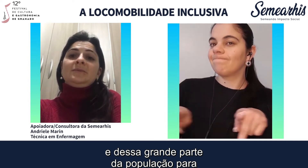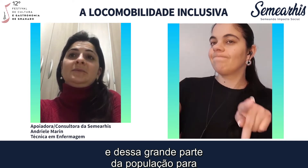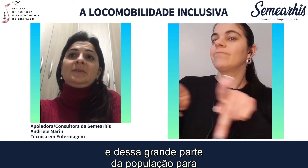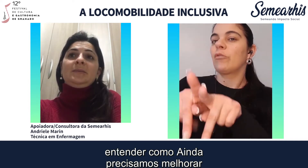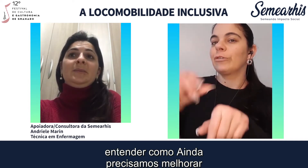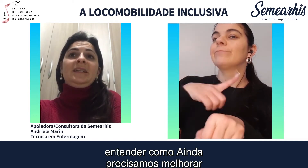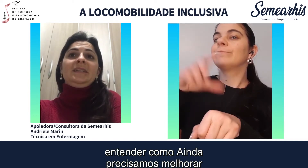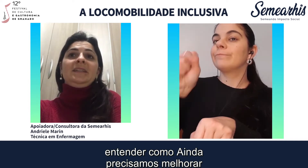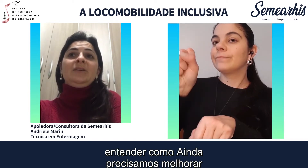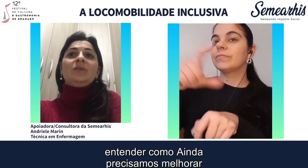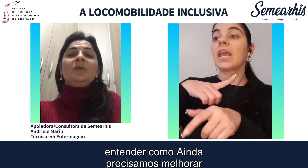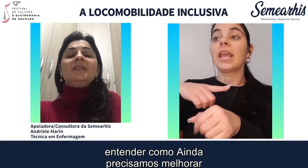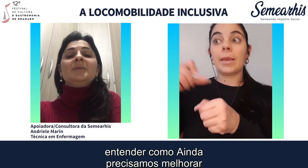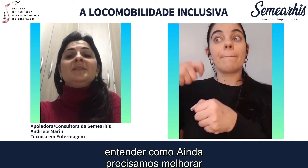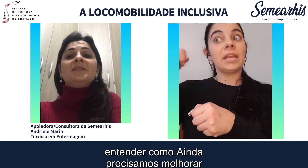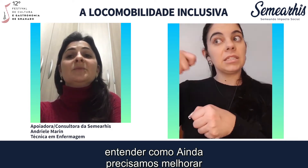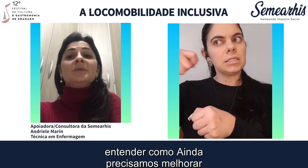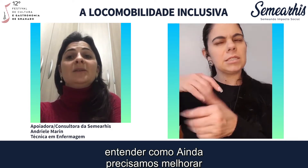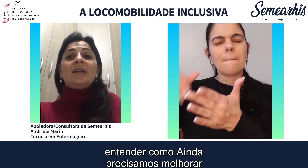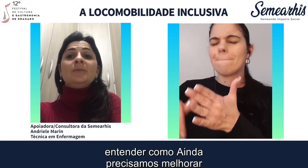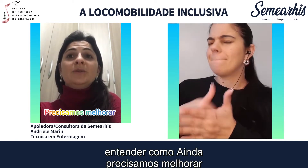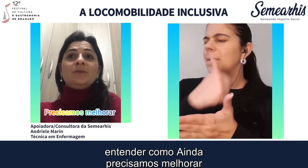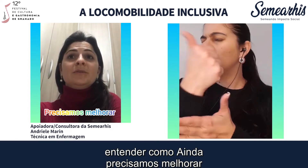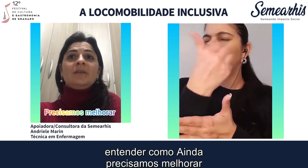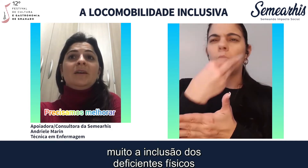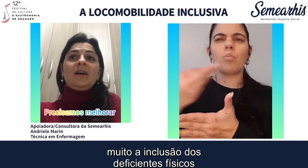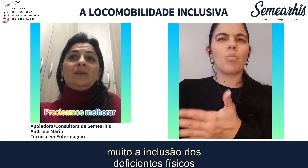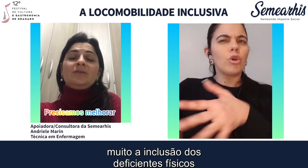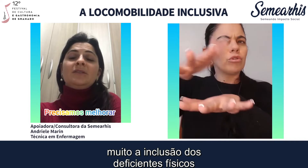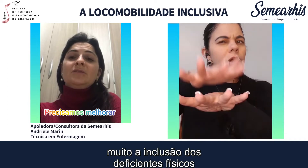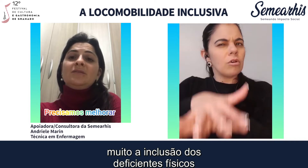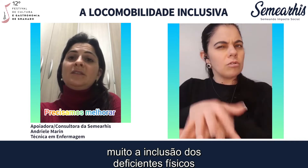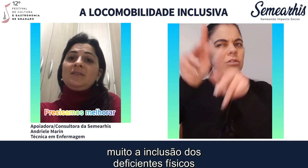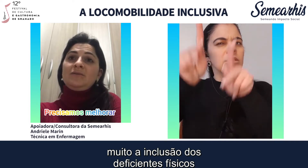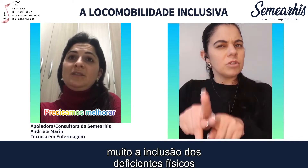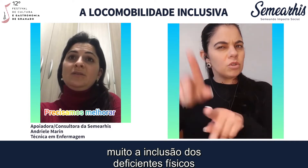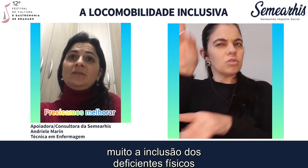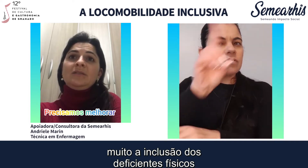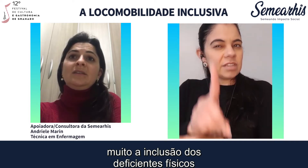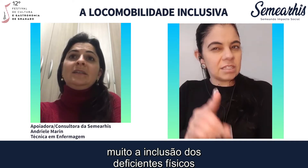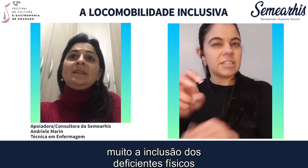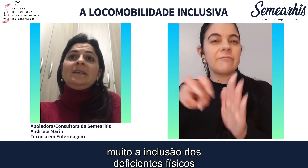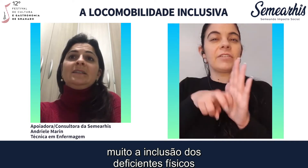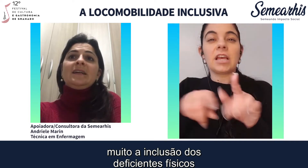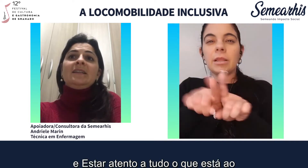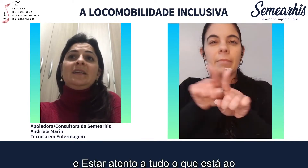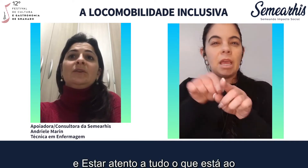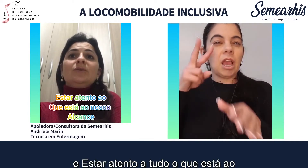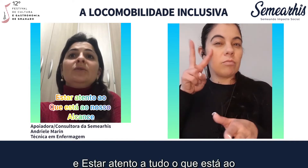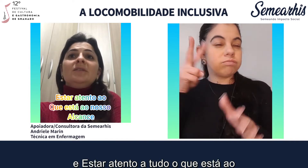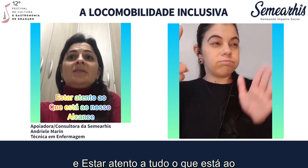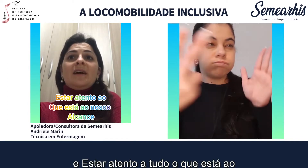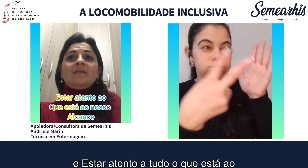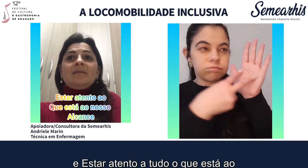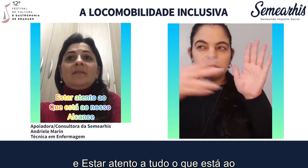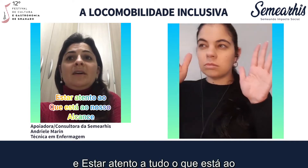população, para entender como ainda precisamos melhorar muito a inclusão dos deficientes físicos e estar atento a tudo